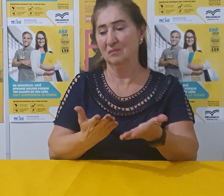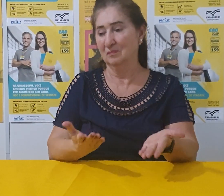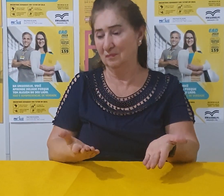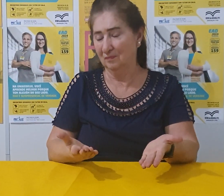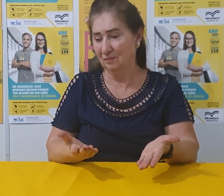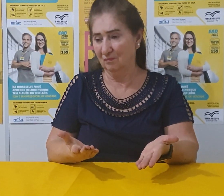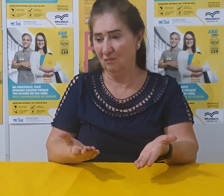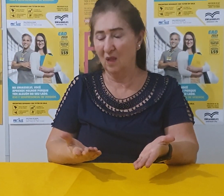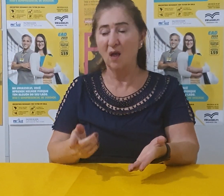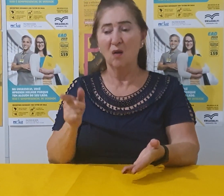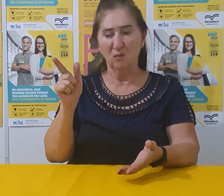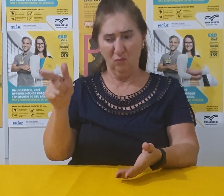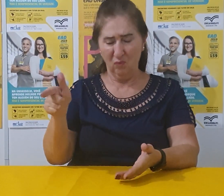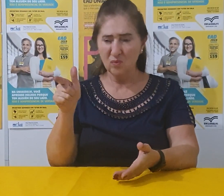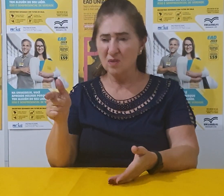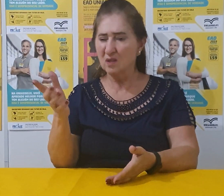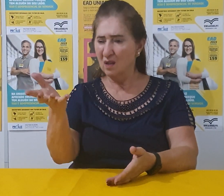Pretende ingressar em alguma universidade?